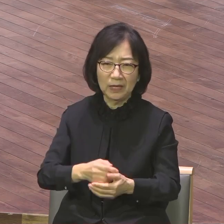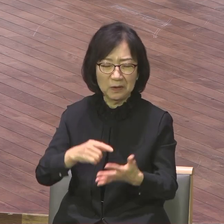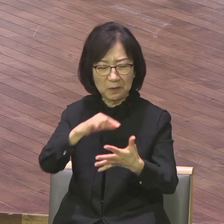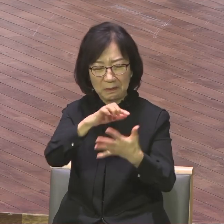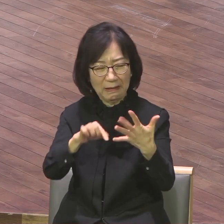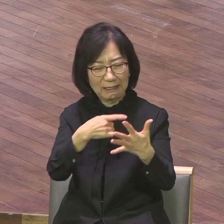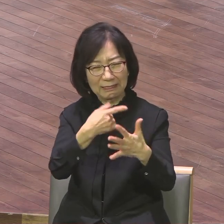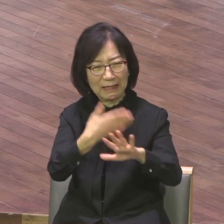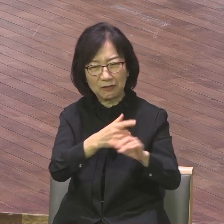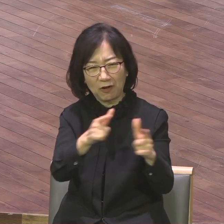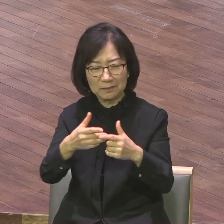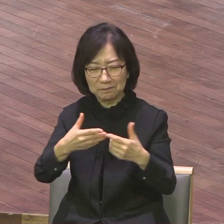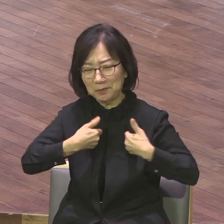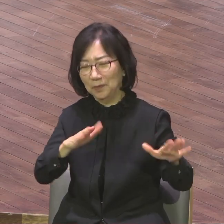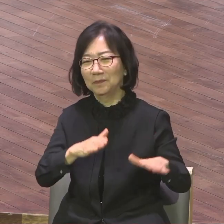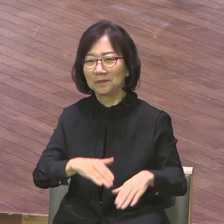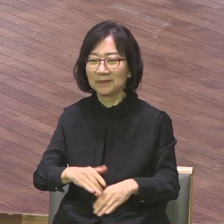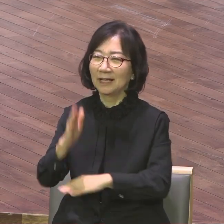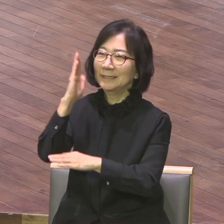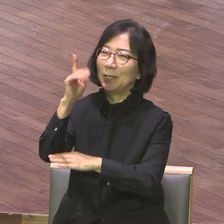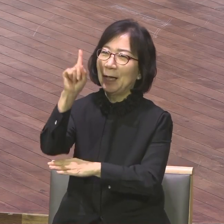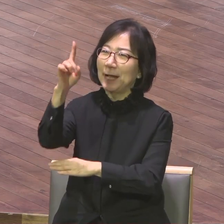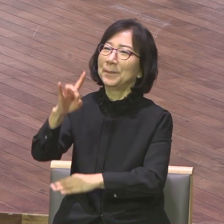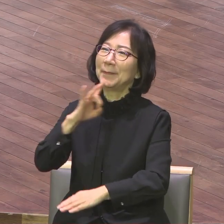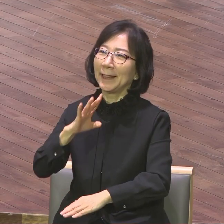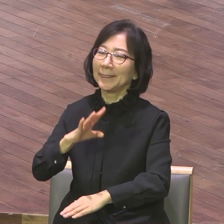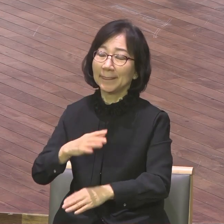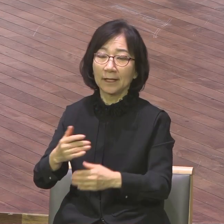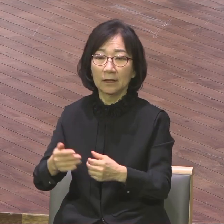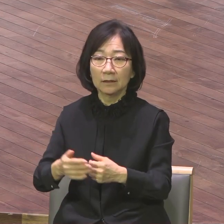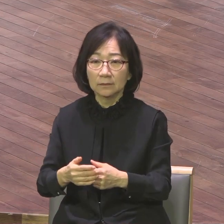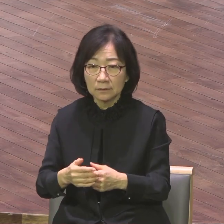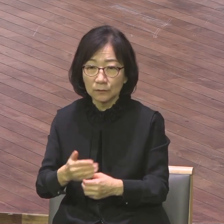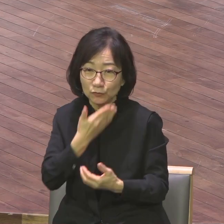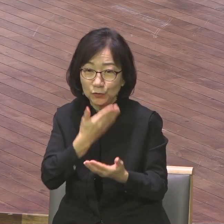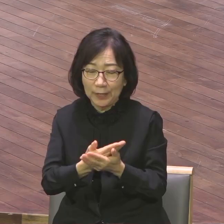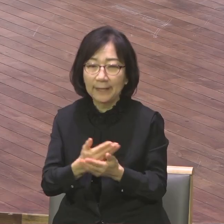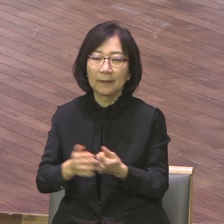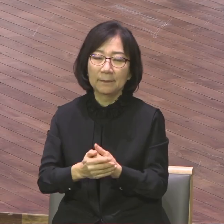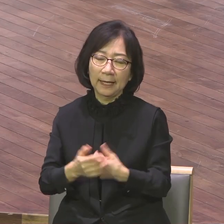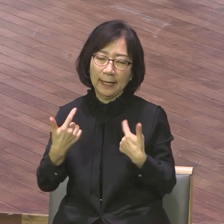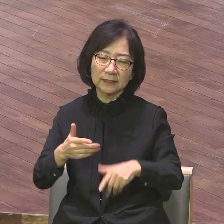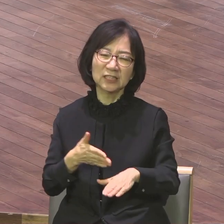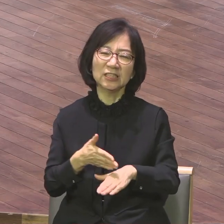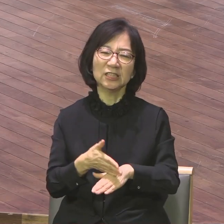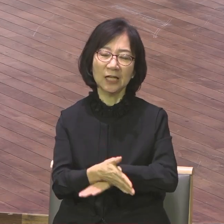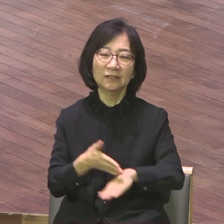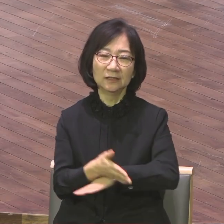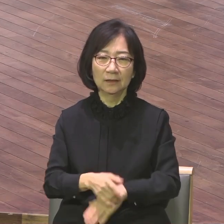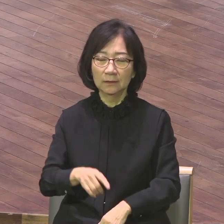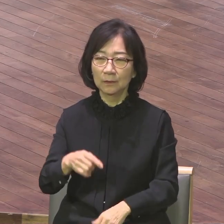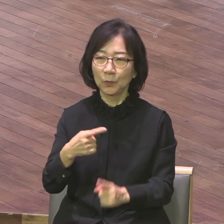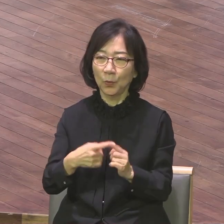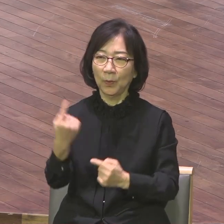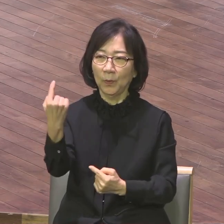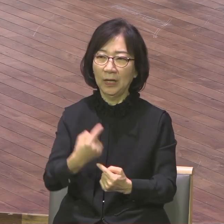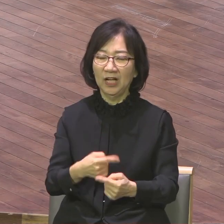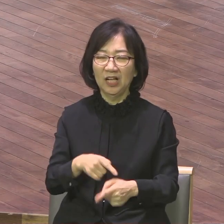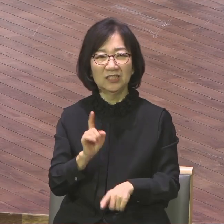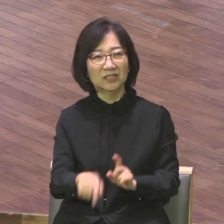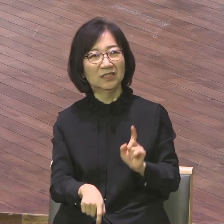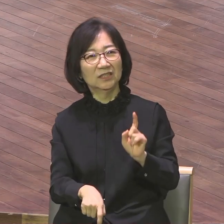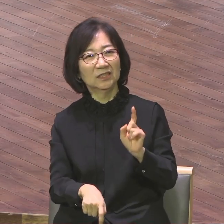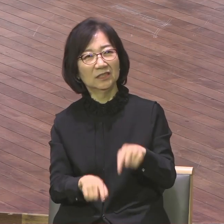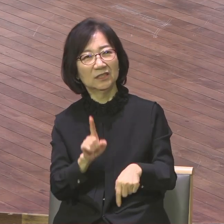생각합니다. 그래서 예배 드리는 시간에 꼭 지각하는 사람들이 있어요.